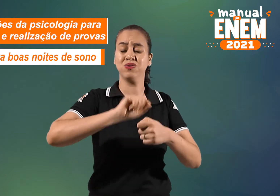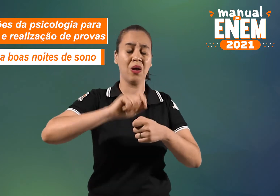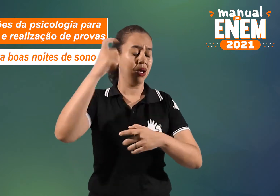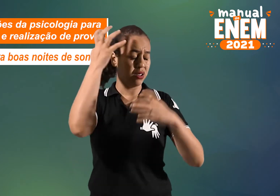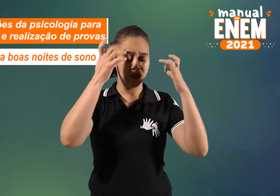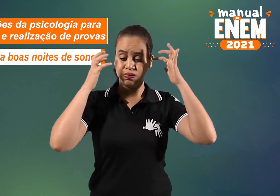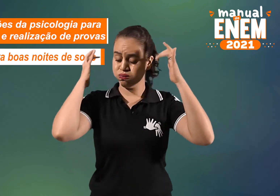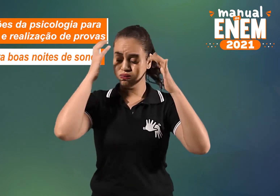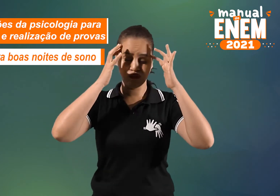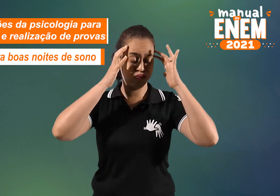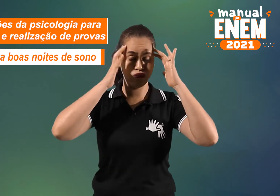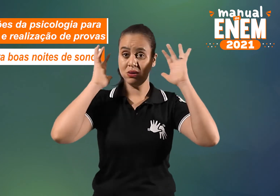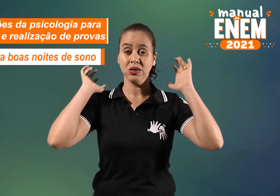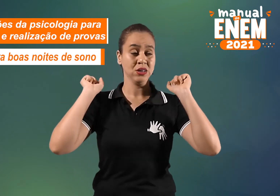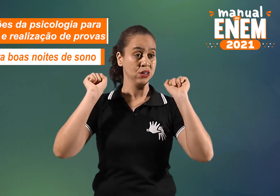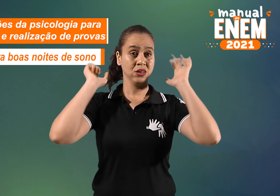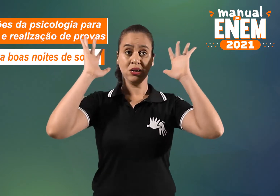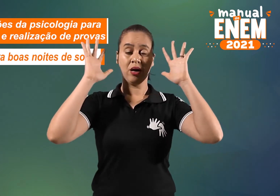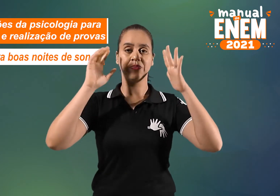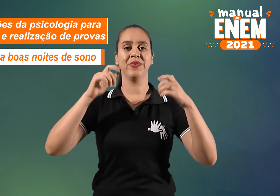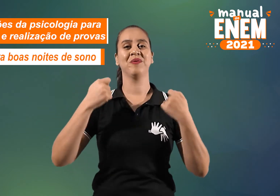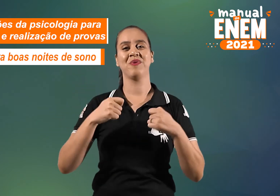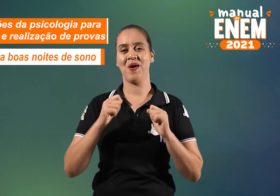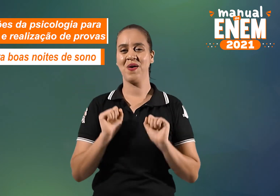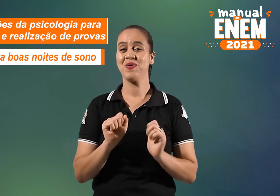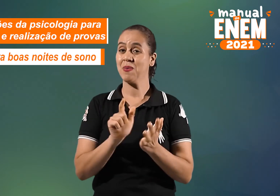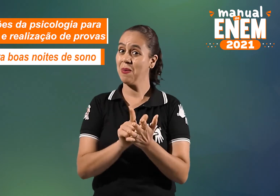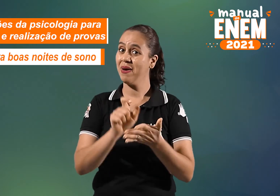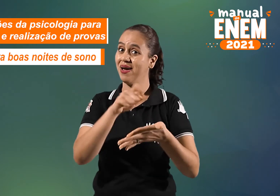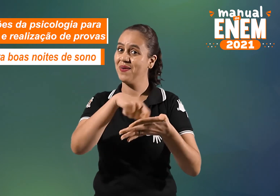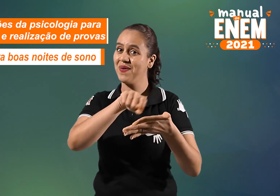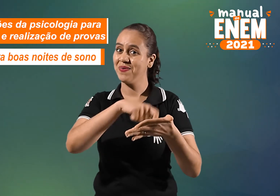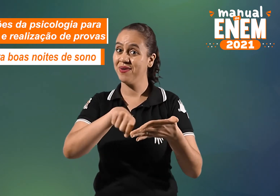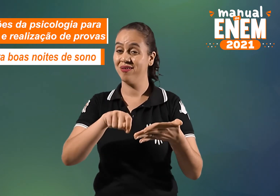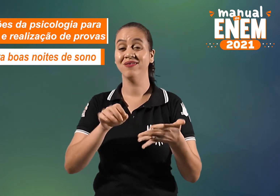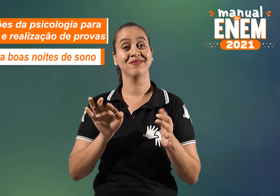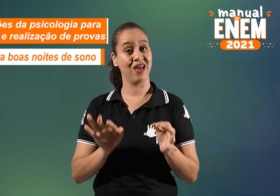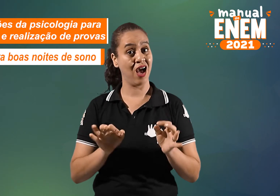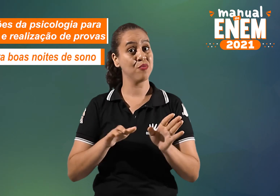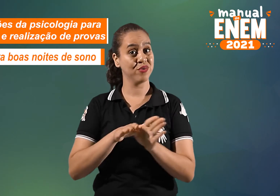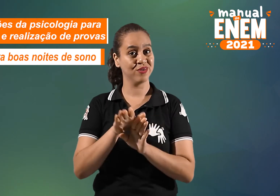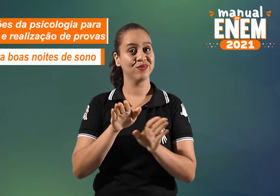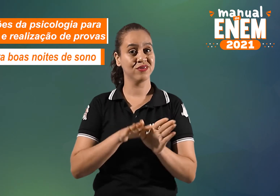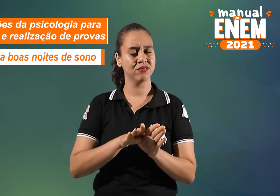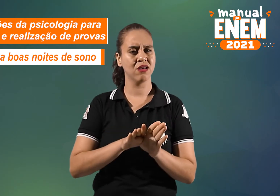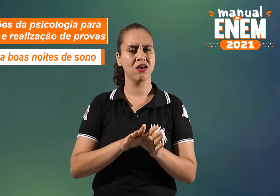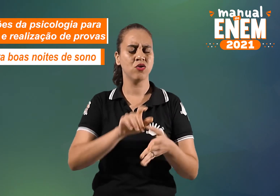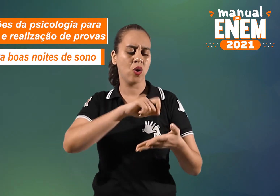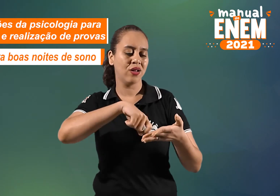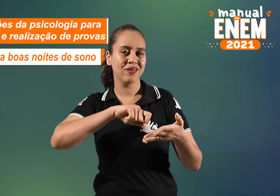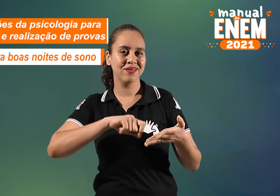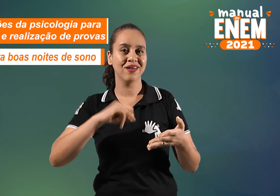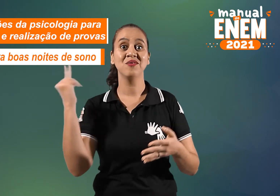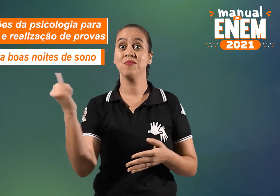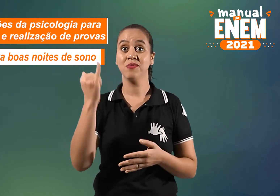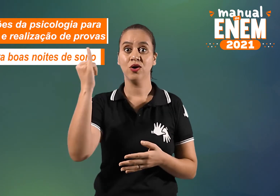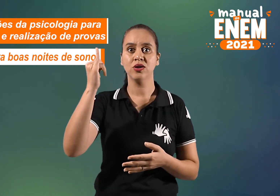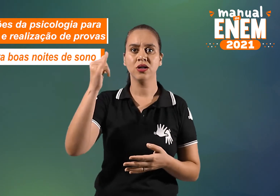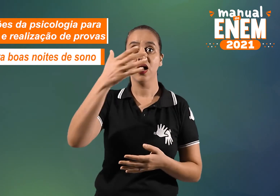urgência, anote tudo em um caderno. O ato de escrever pode ajudar a tirar a preocupação e também te